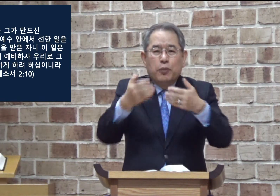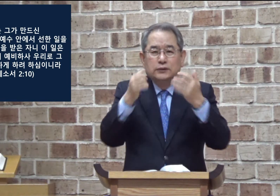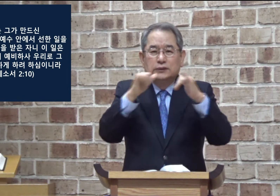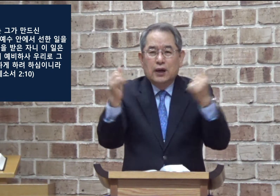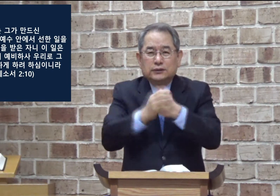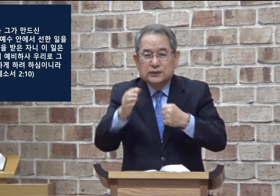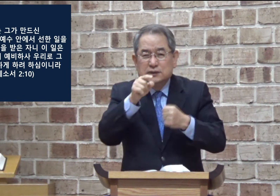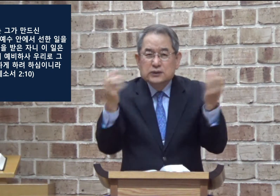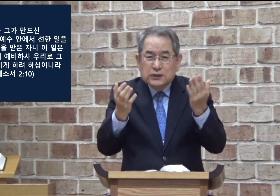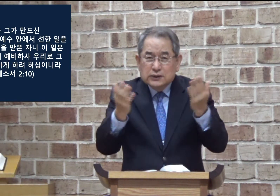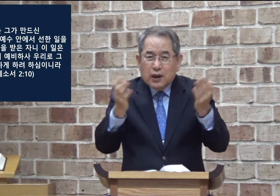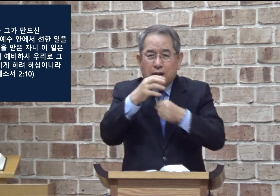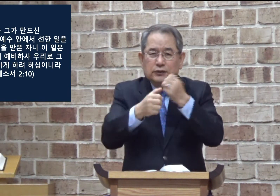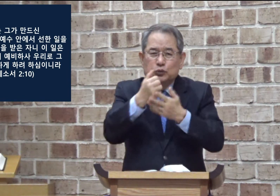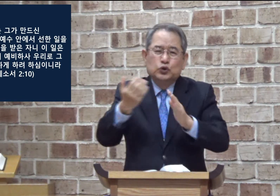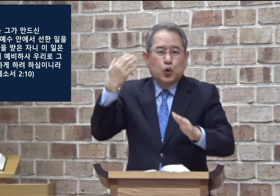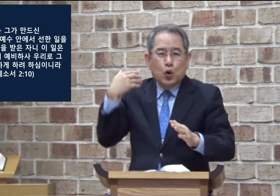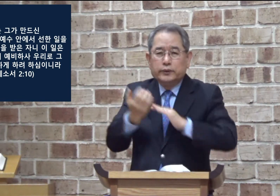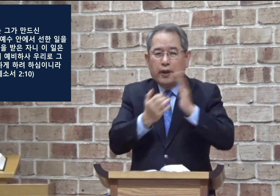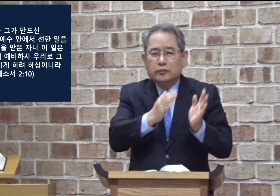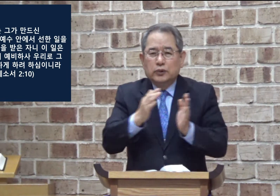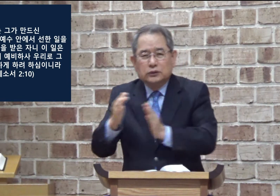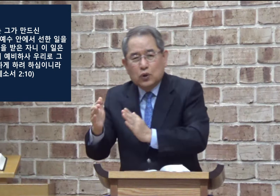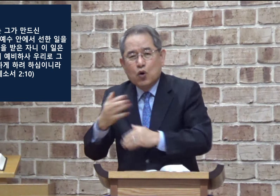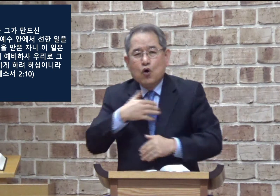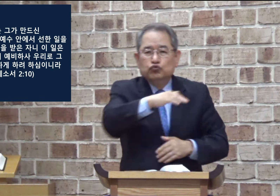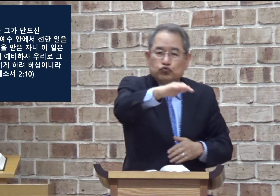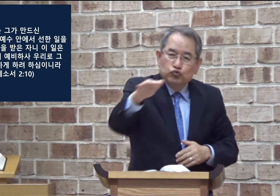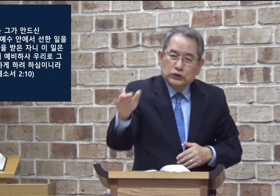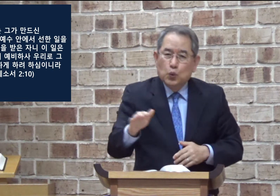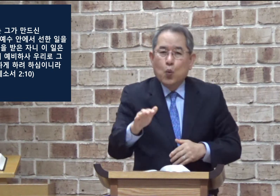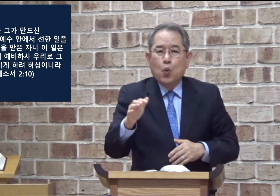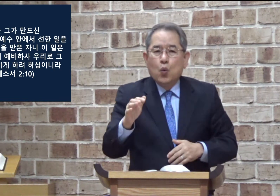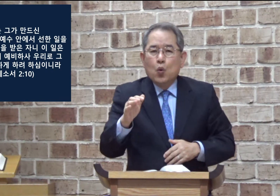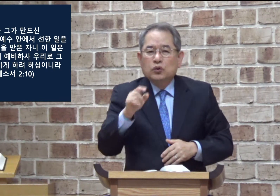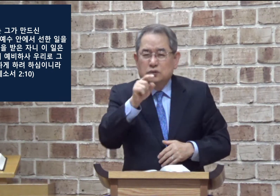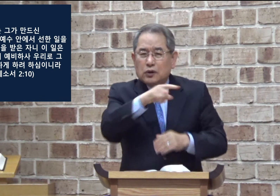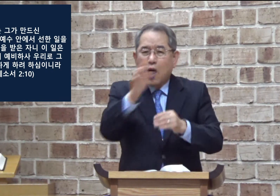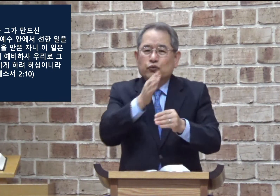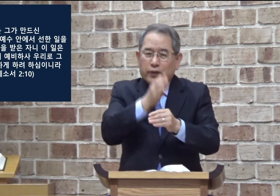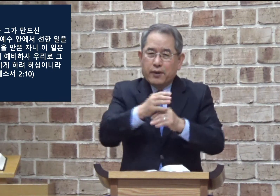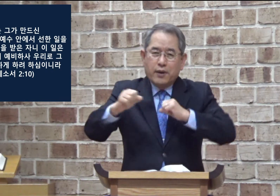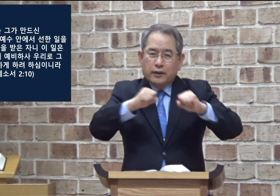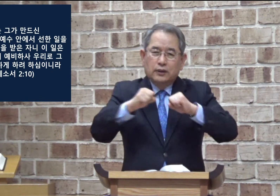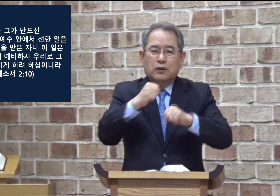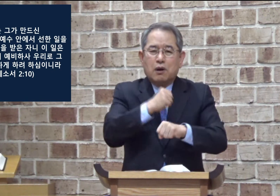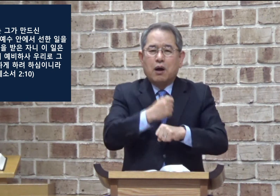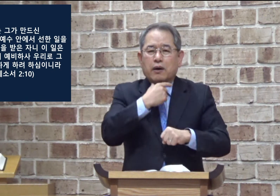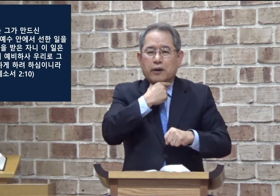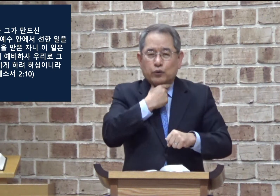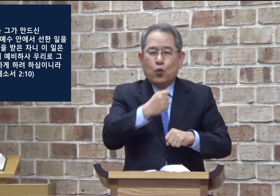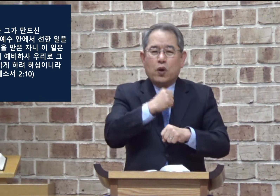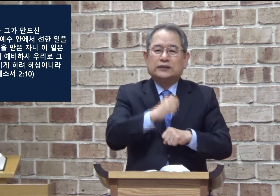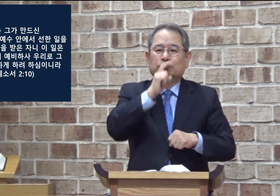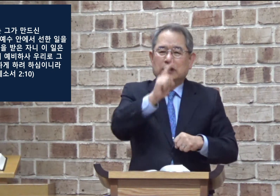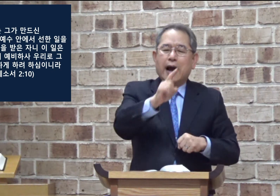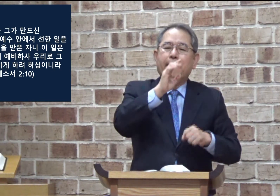일은 하나님이 전에 예비하사 우리로 그 가운데서 행하게 하려 하심이니라. 아멘.